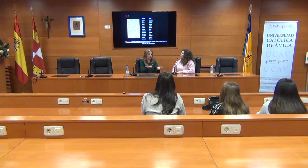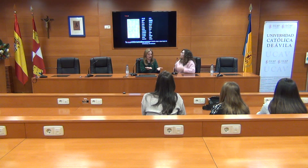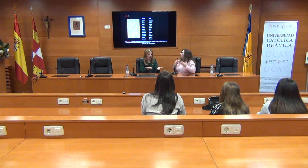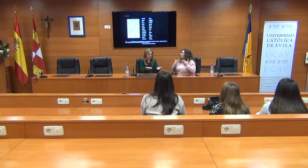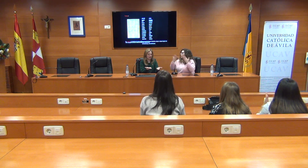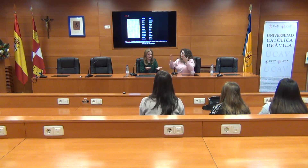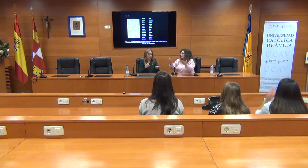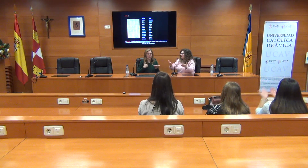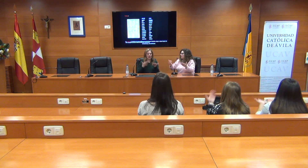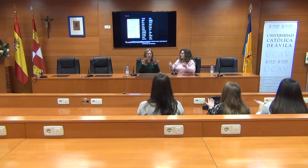ayudar